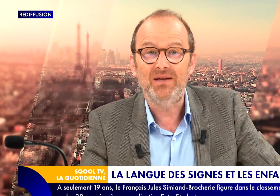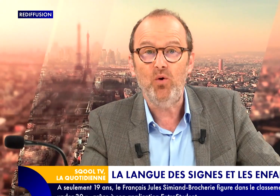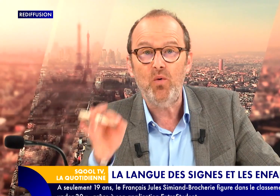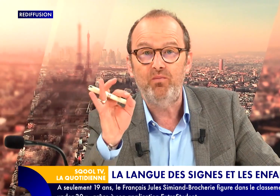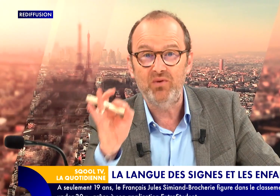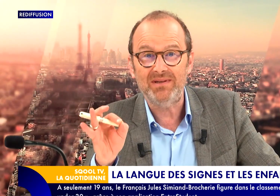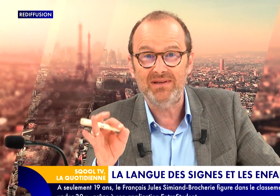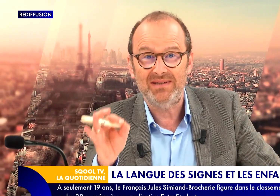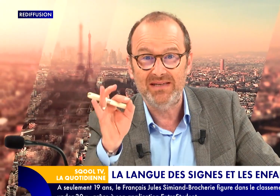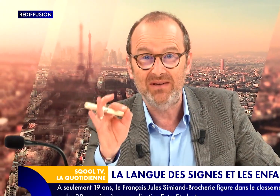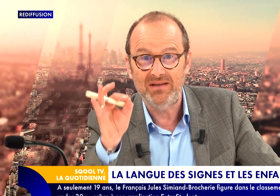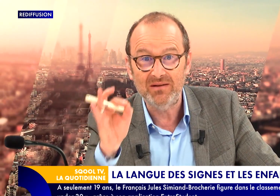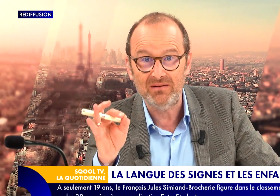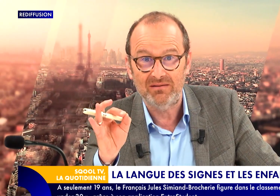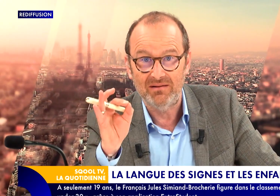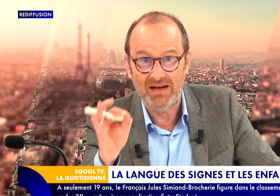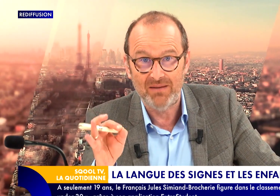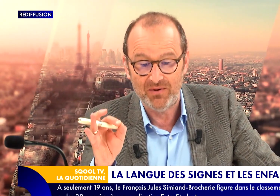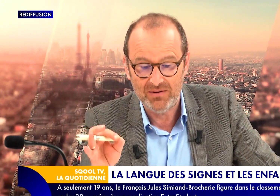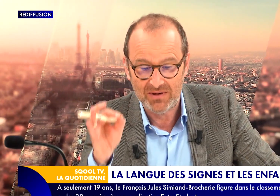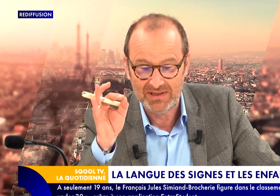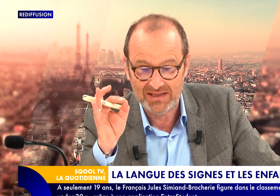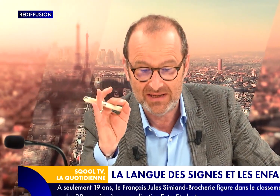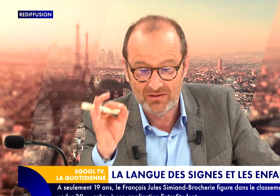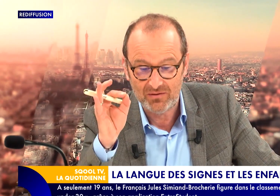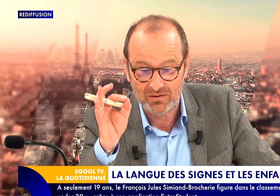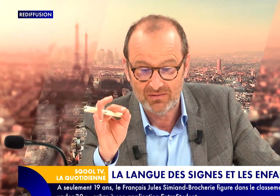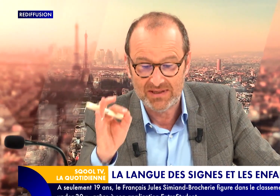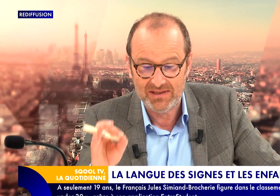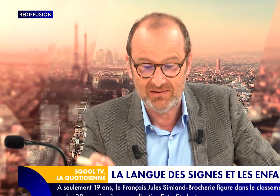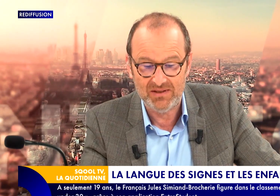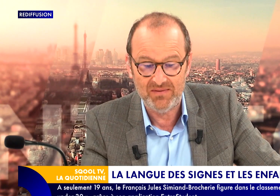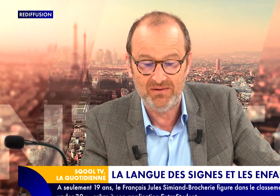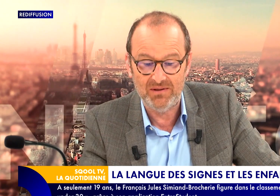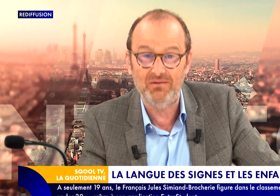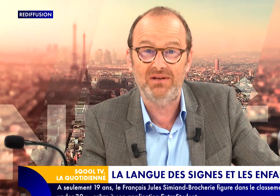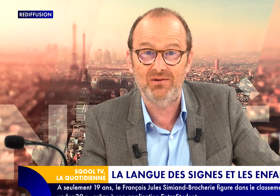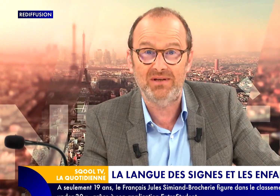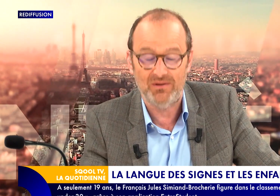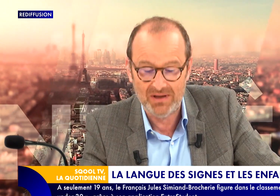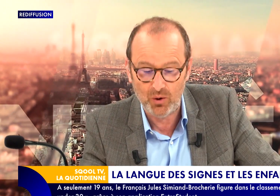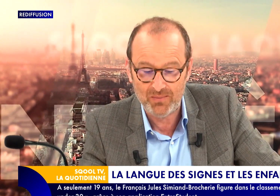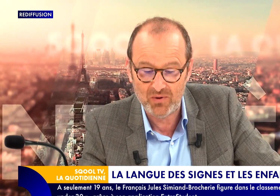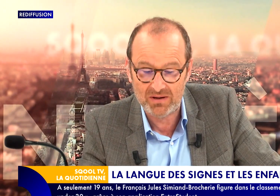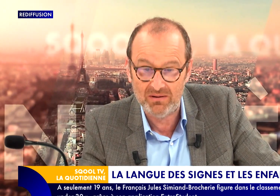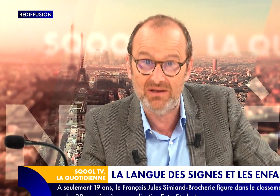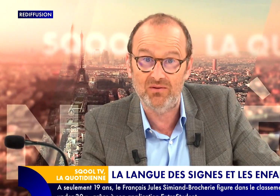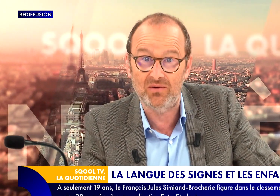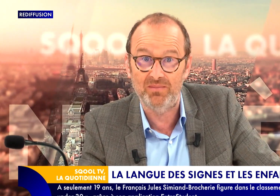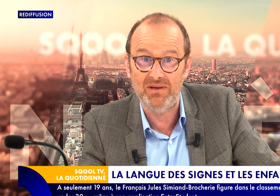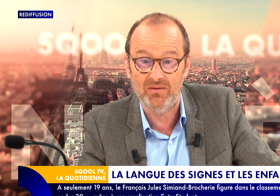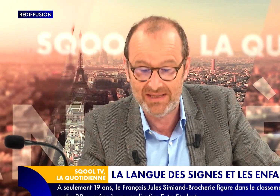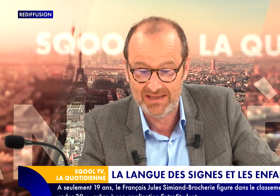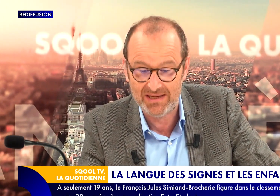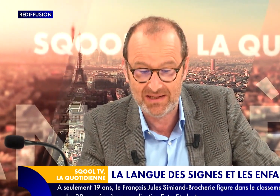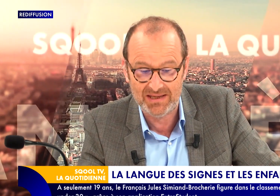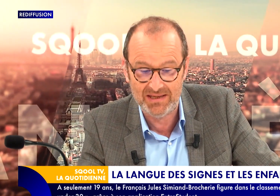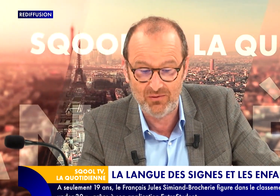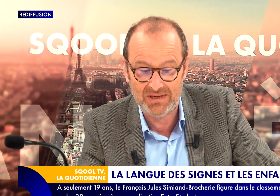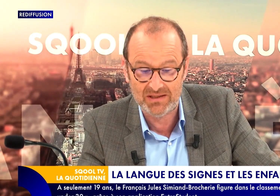Zéro pointé. S'il y avait des notes dans les rapports, c'est la note que le Conseil scientifique de l'éducation nationale aurait pu accorder à notre pays en matière d'éducation